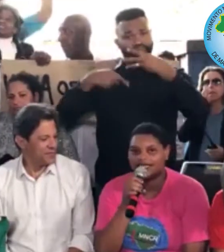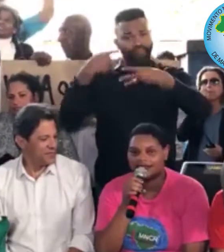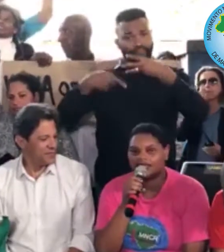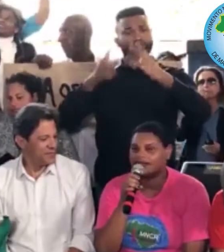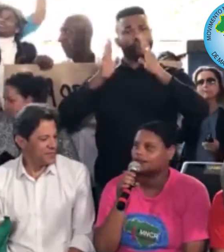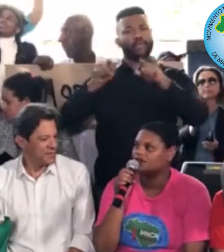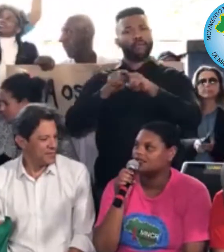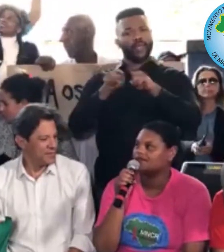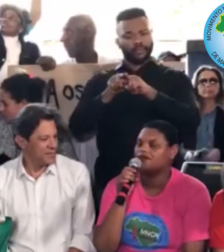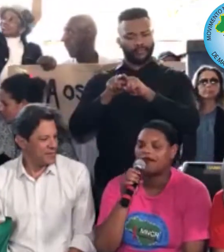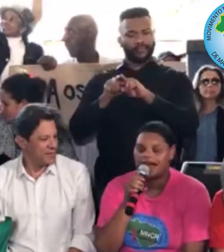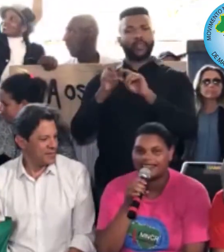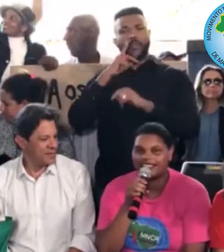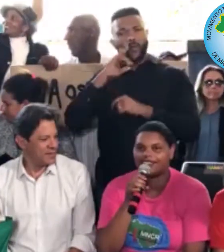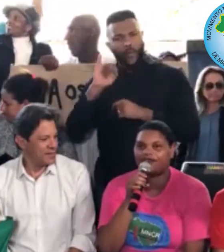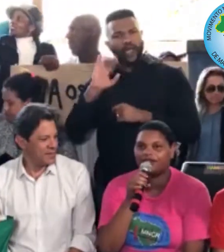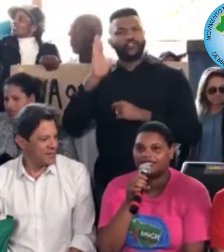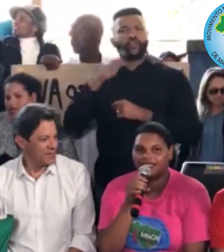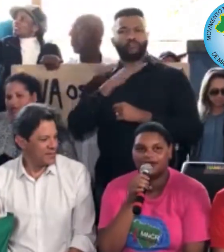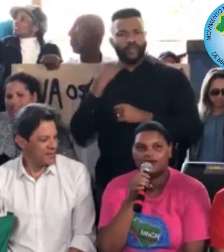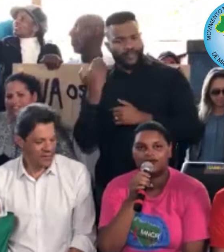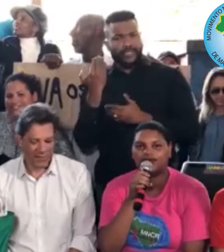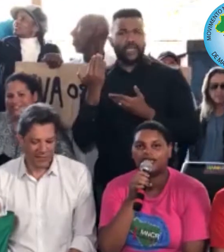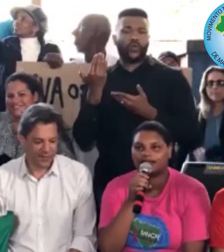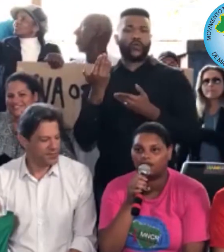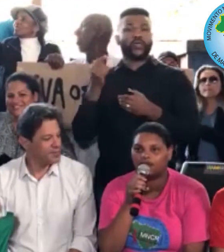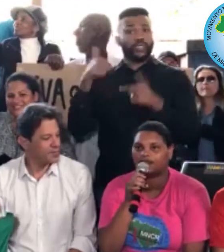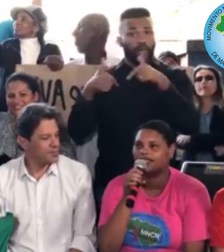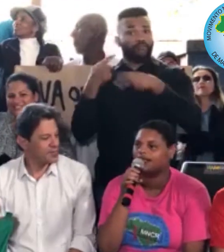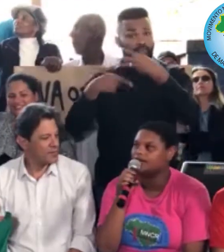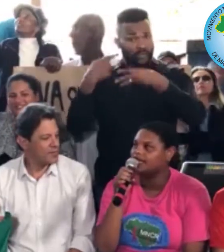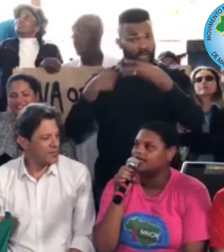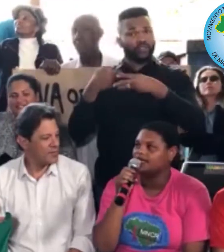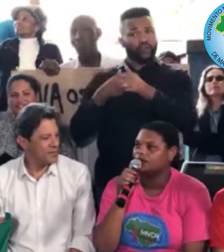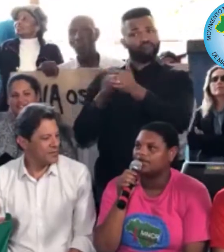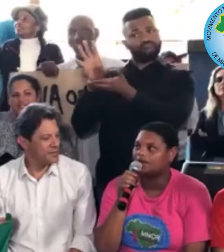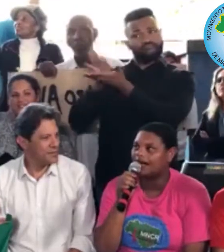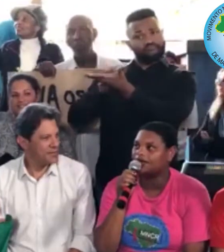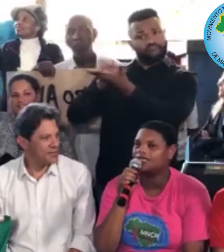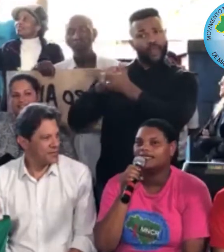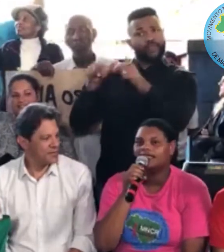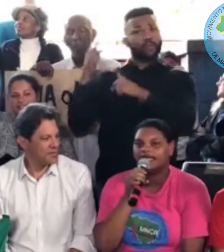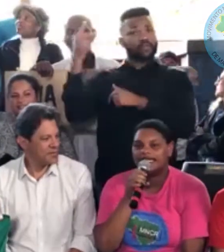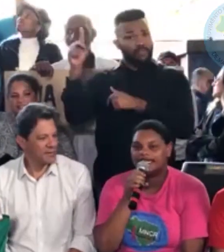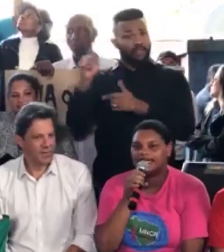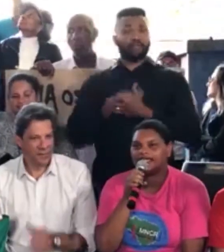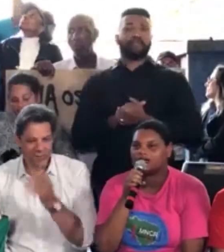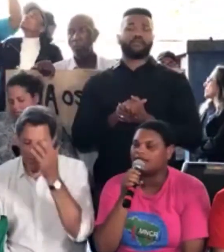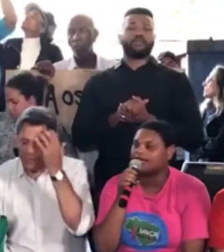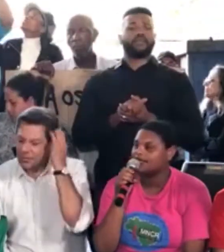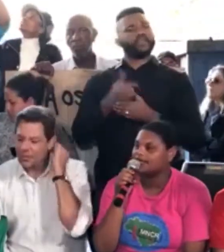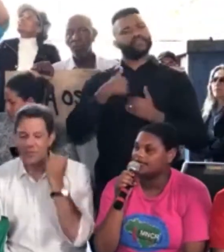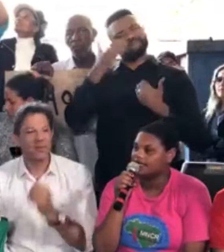terceira geração de catadores, meu pai, que já se foi desse mundo, foi catador, estou seguindo o seu trabalho.